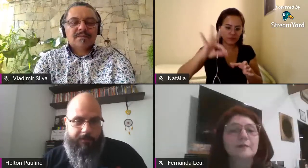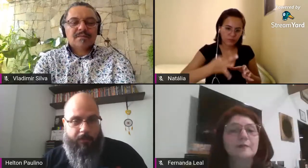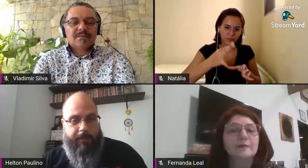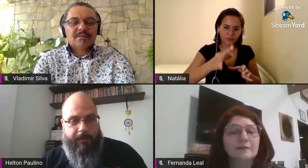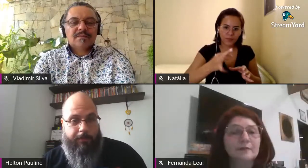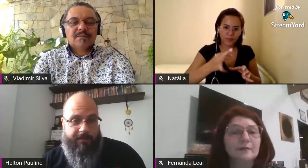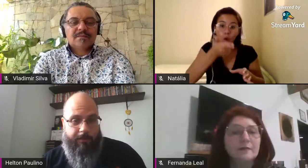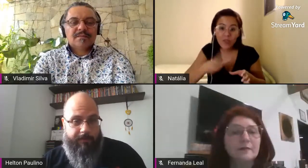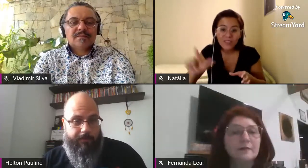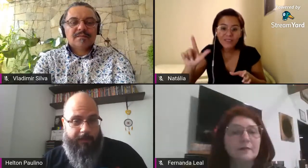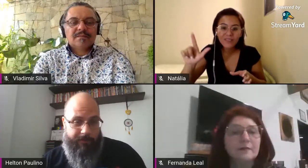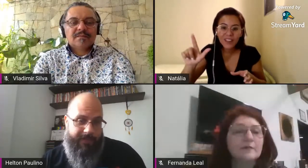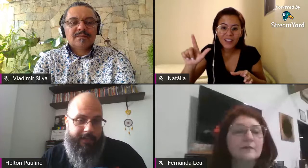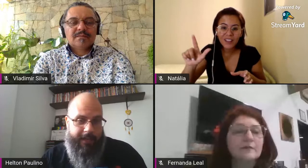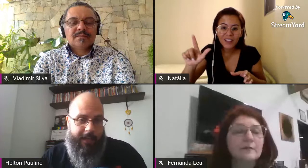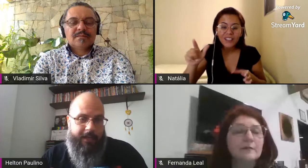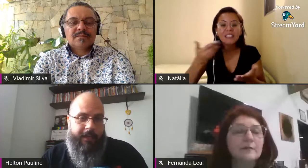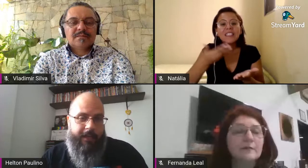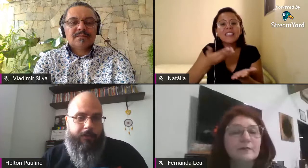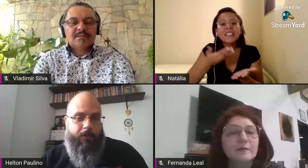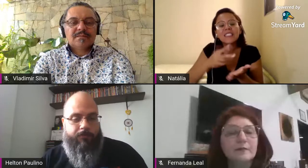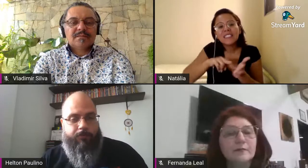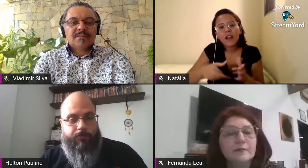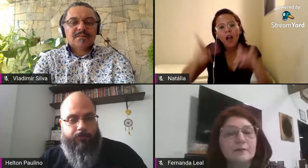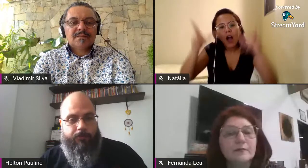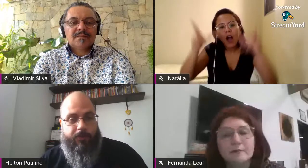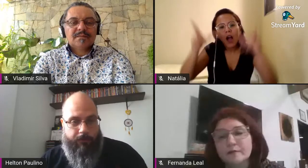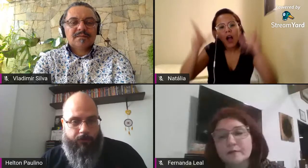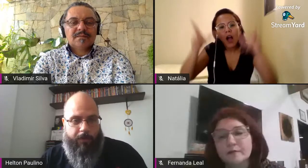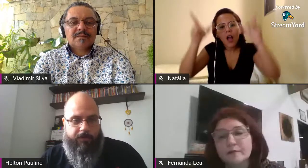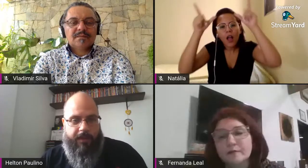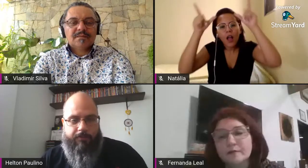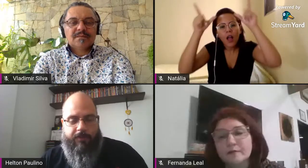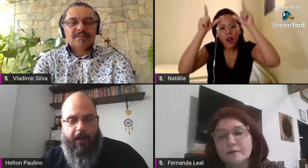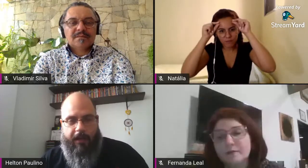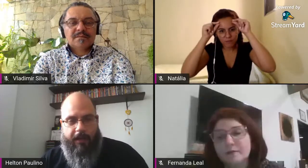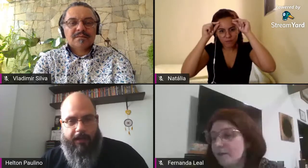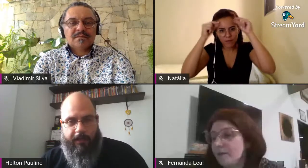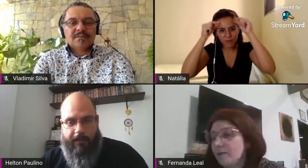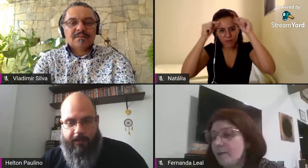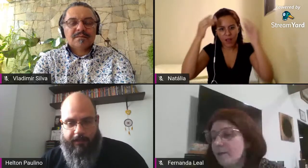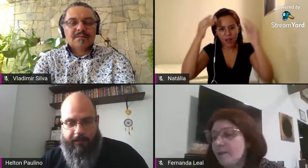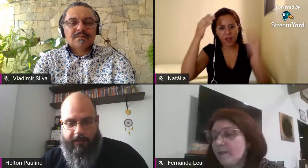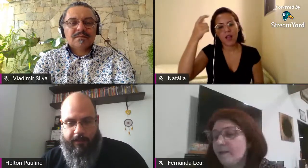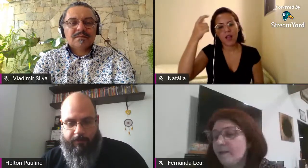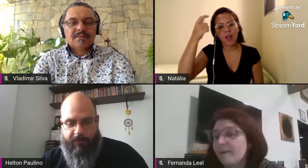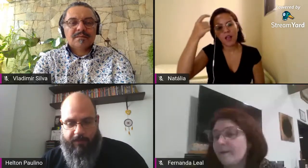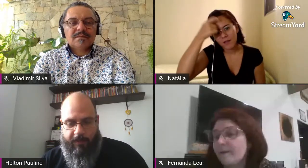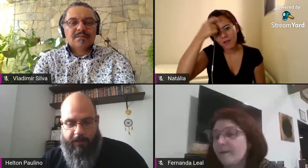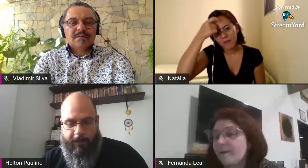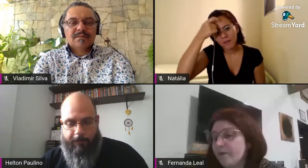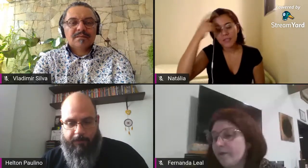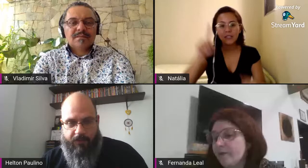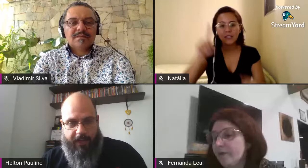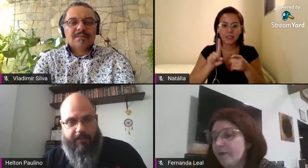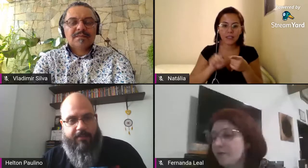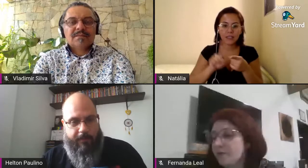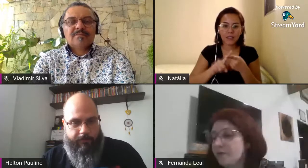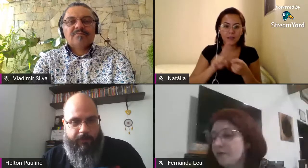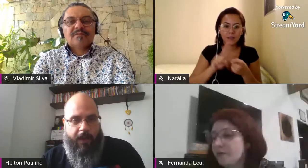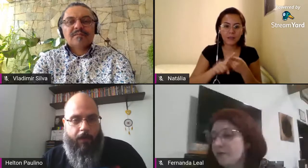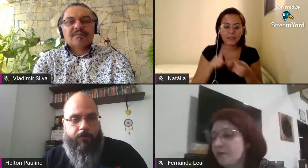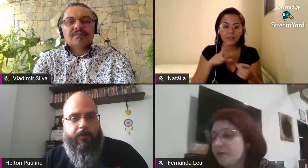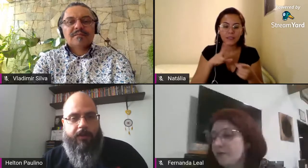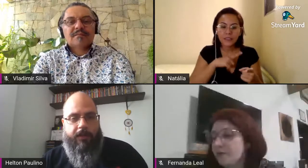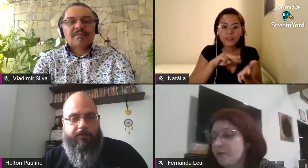num determinado momento, mas ao mesmo tempo de criar novo, dentro do processo, digamos assim, de